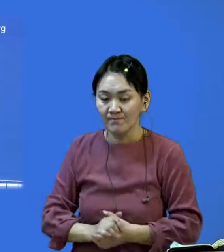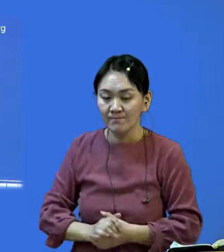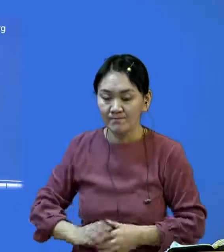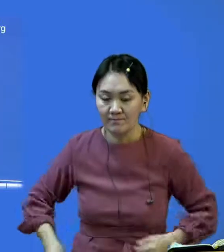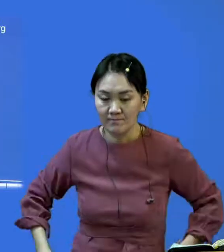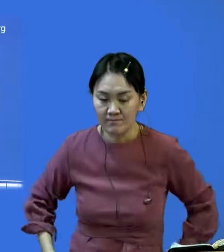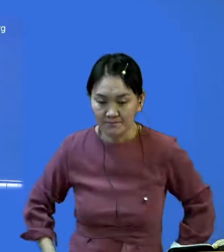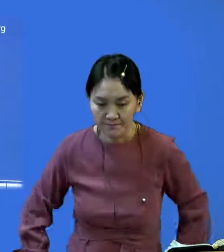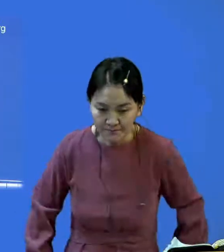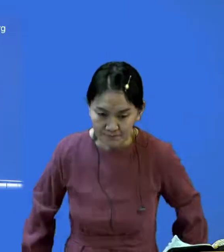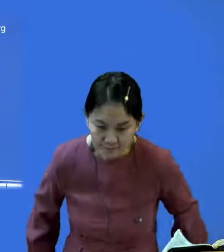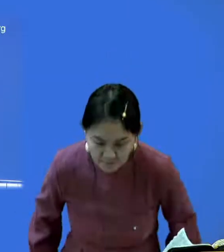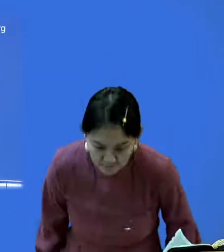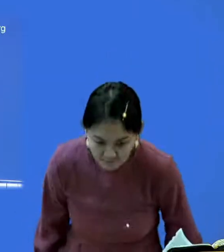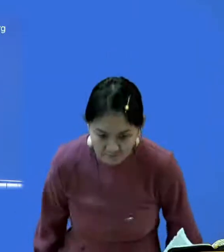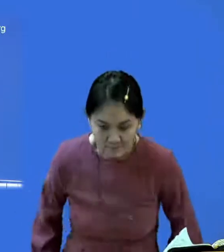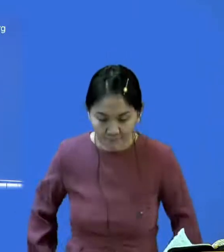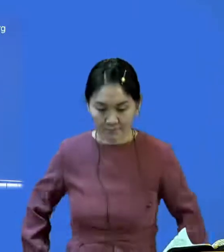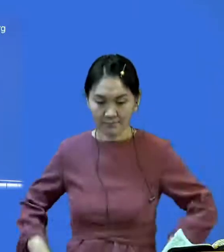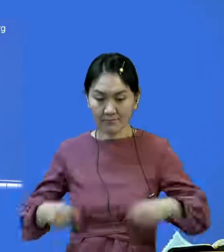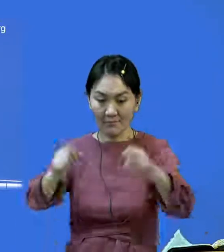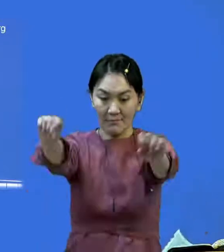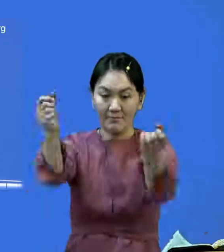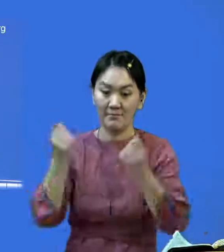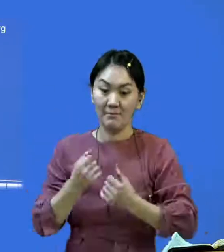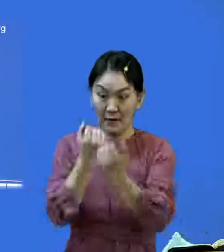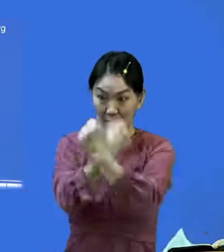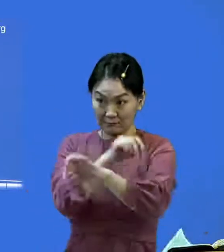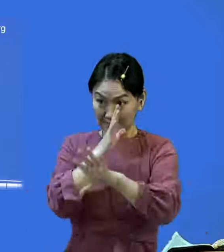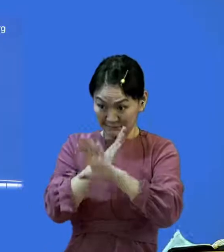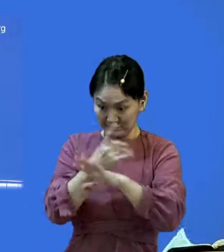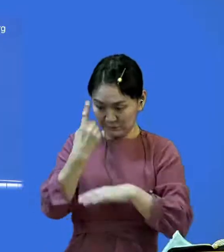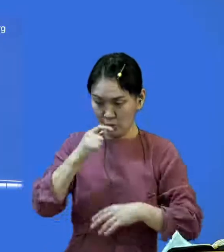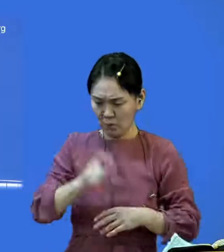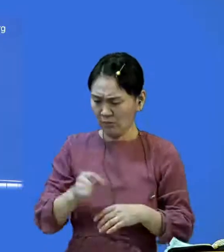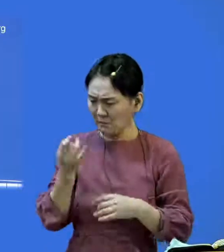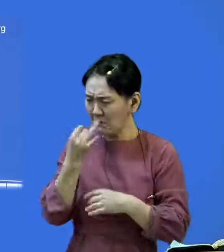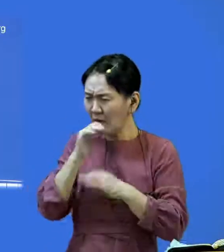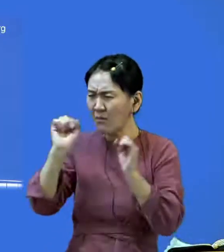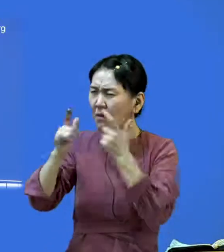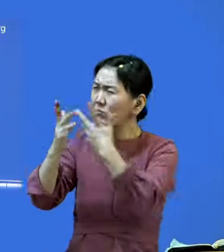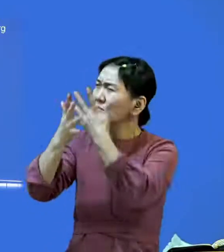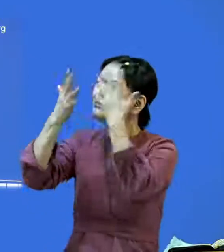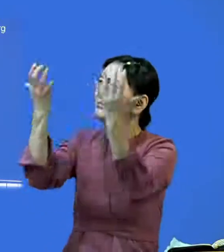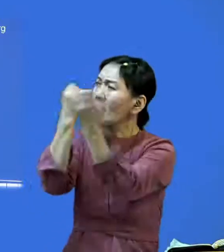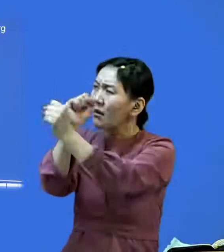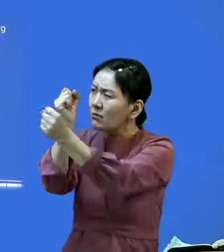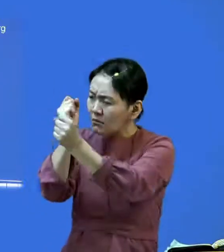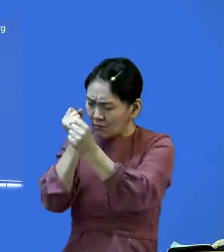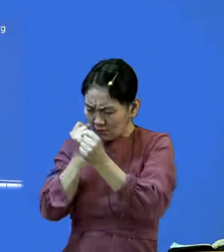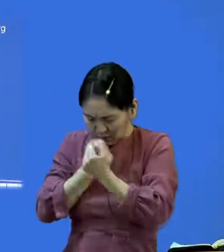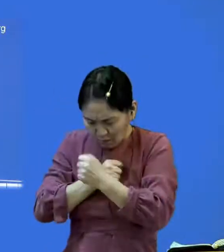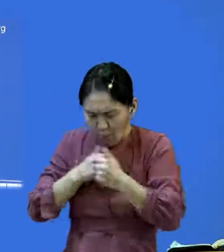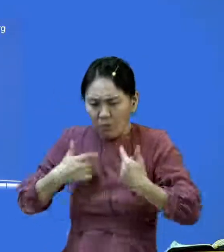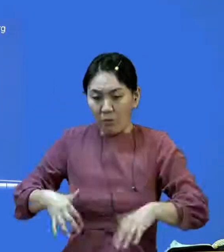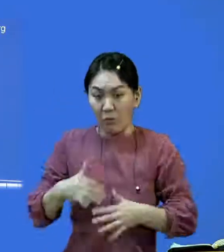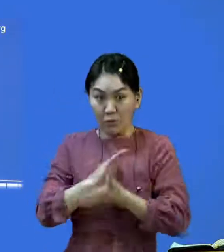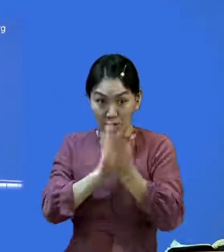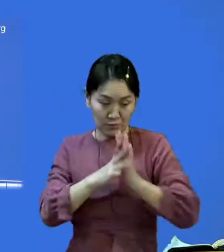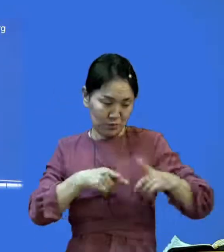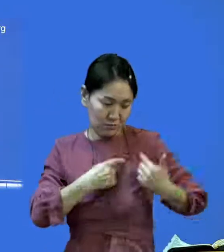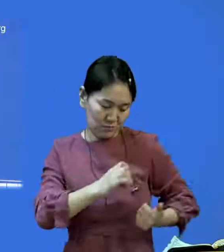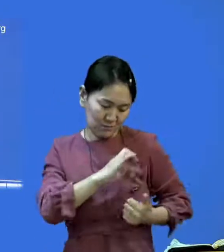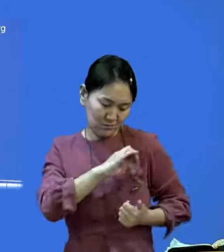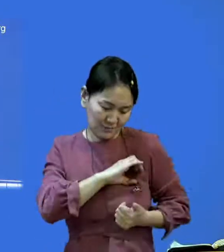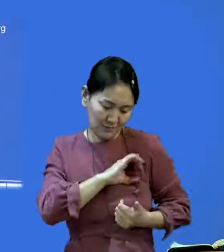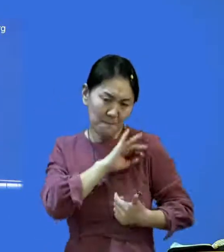За тэгээд аврагдсан хүн хүртэл ийм агуу аварлыг авчихад байгаа хэрнээ энэ аварлыг зүрх сэтгэл